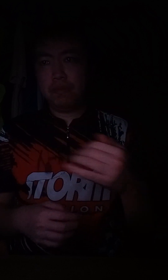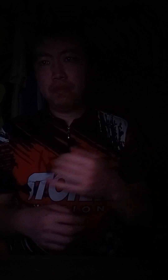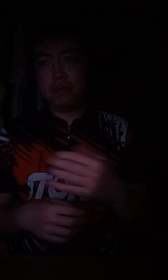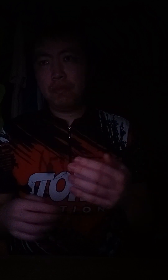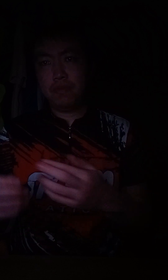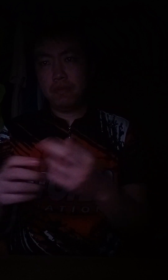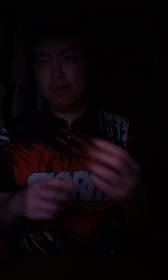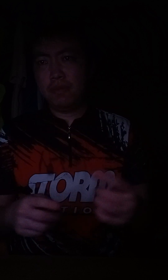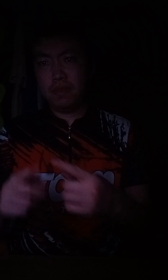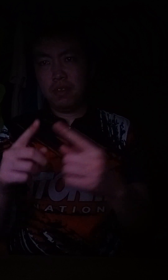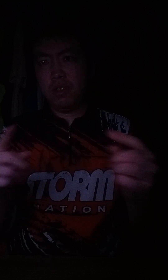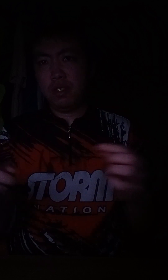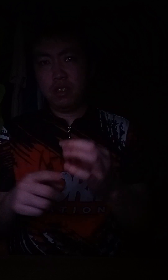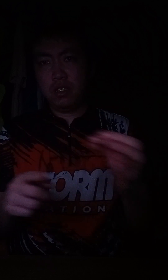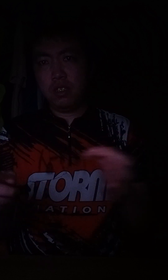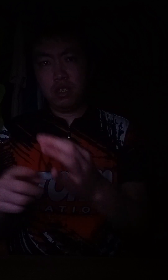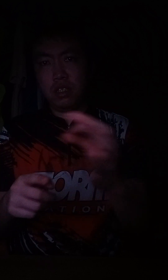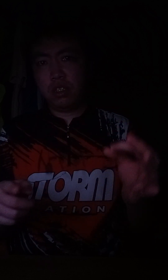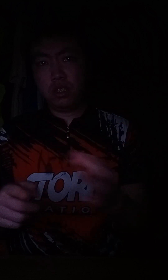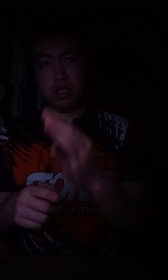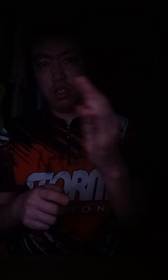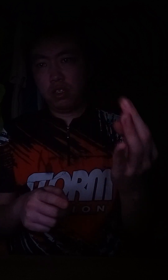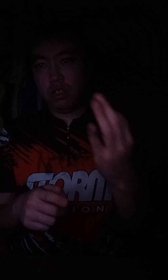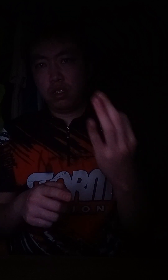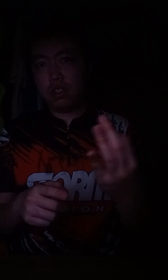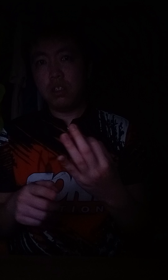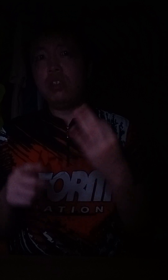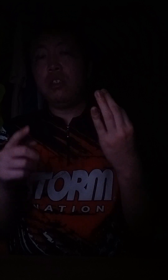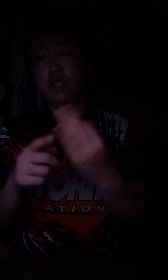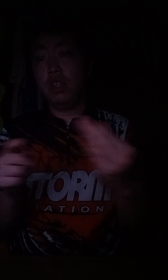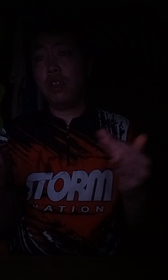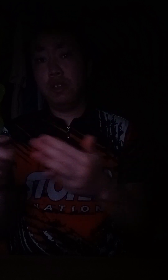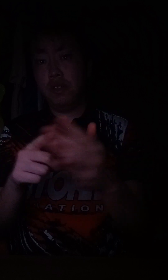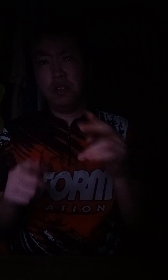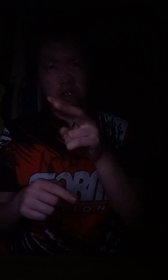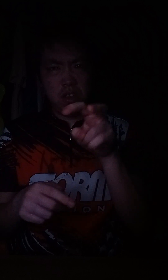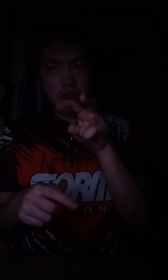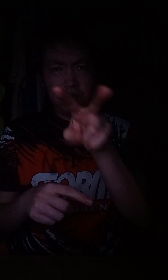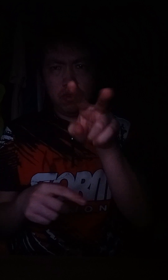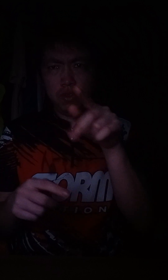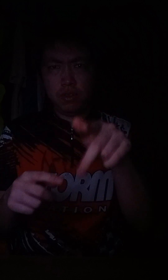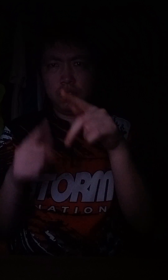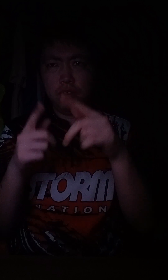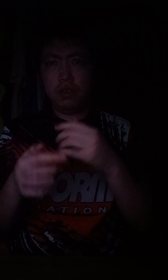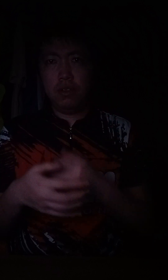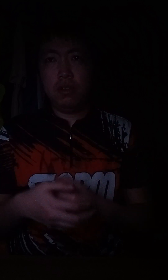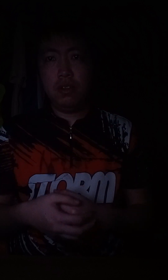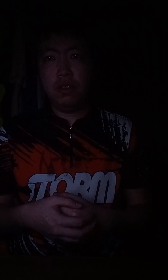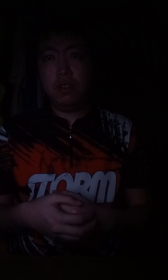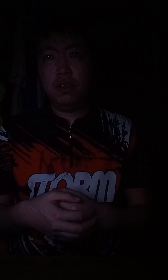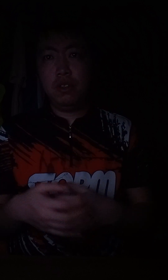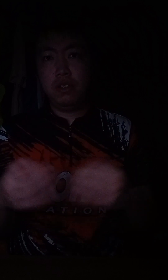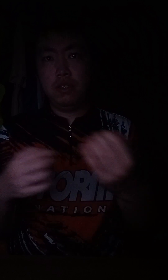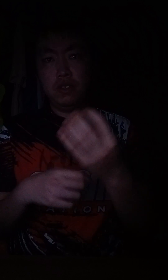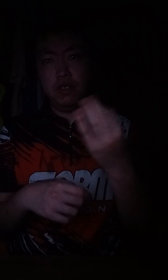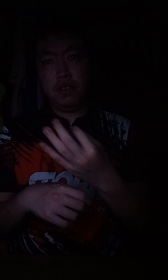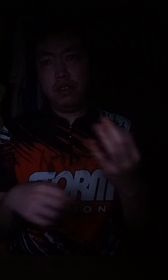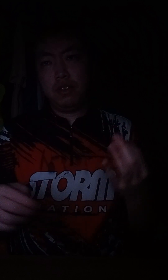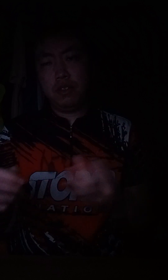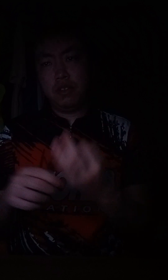앞서 신호를 위반해 이 장면을 목격한 경찰이 500m가량을 추격하던 중이었습니다. 사고 이후 경찰 조사에서